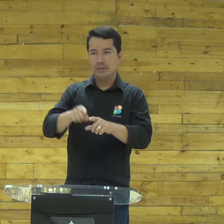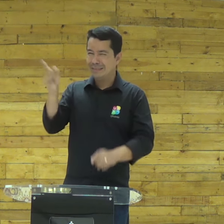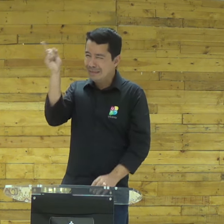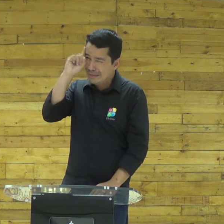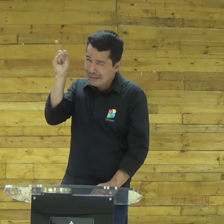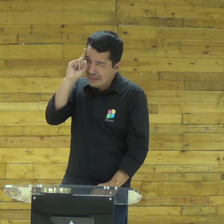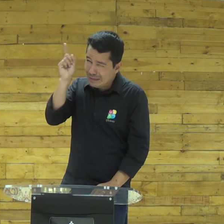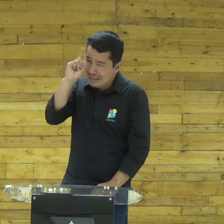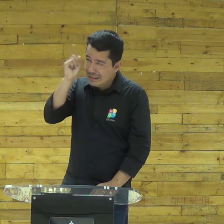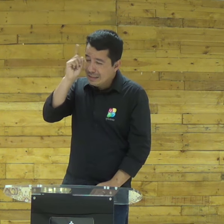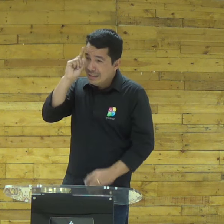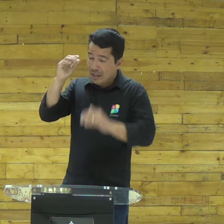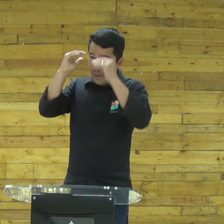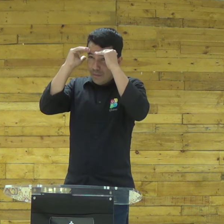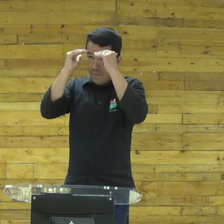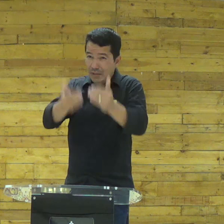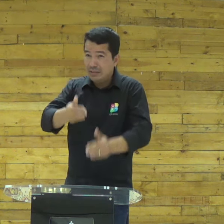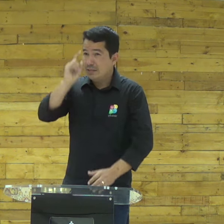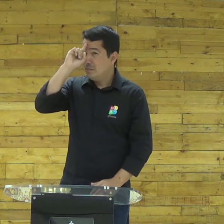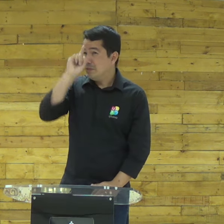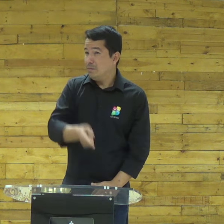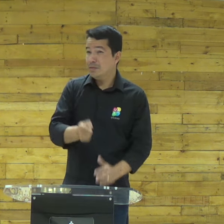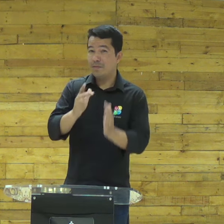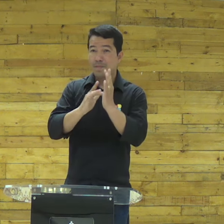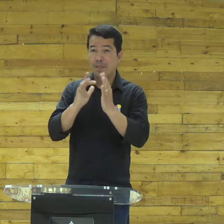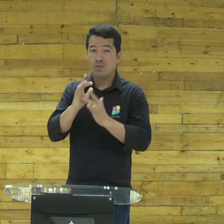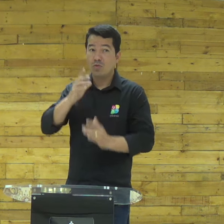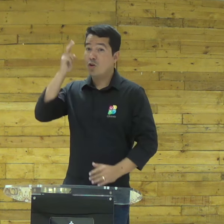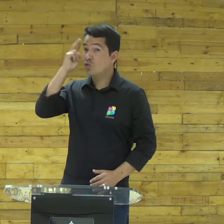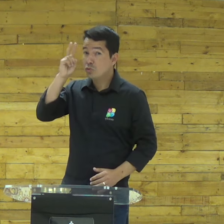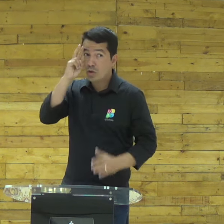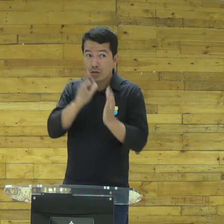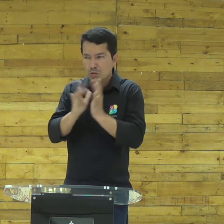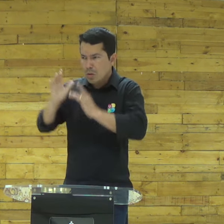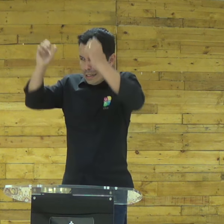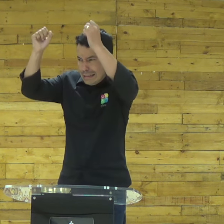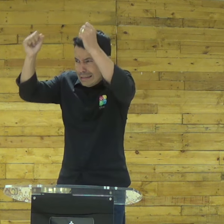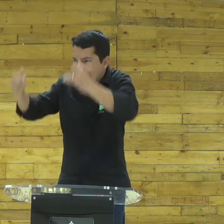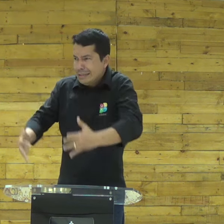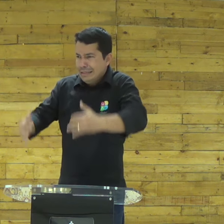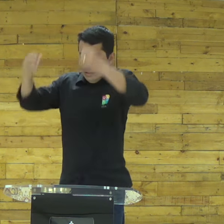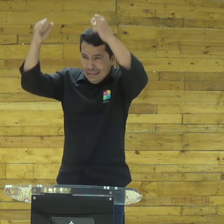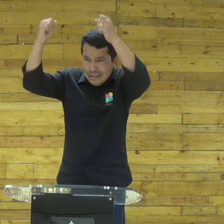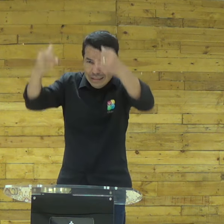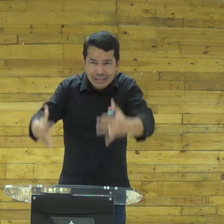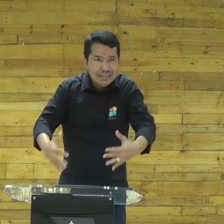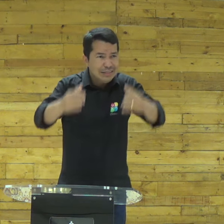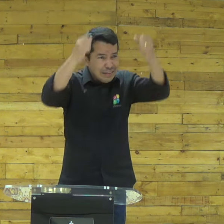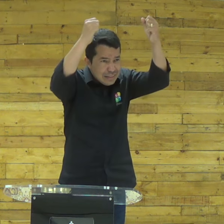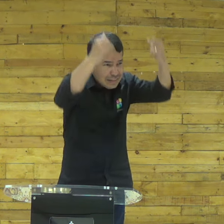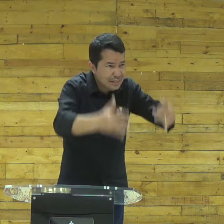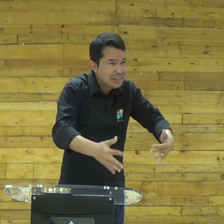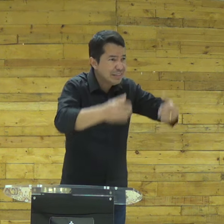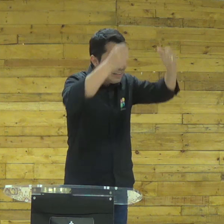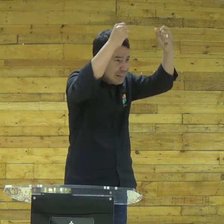você precisamos também todos os dias obedecer ao mandamento de Jesus e falar da sua